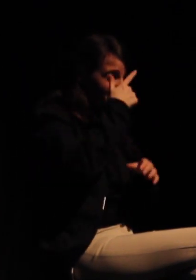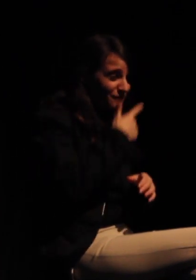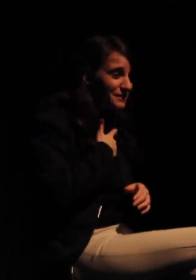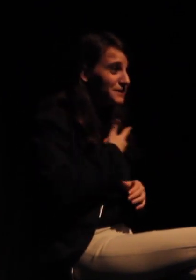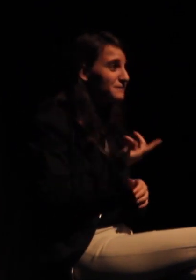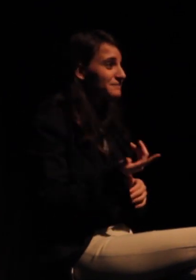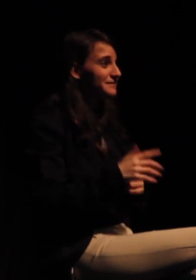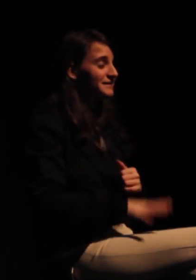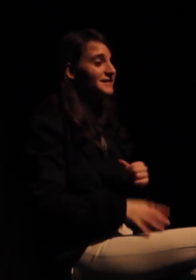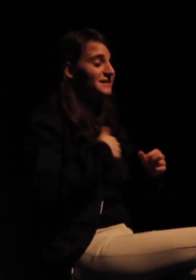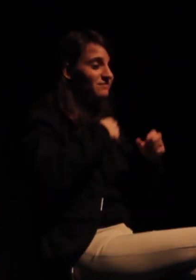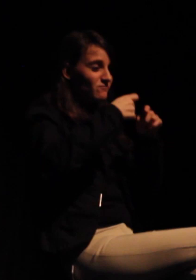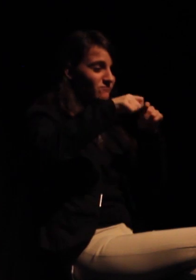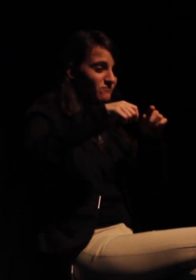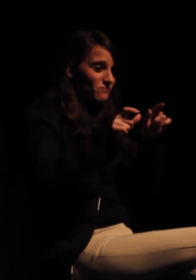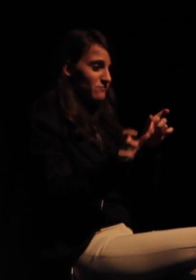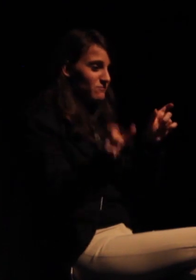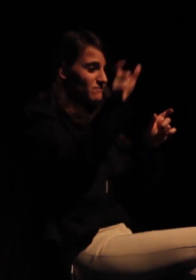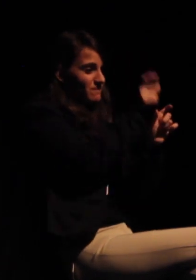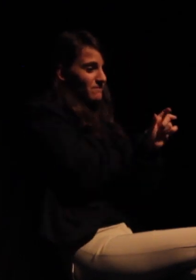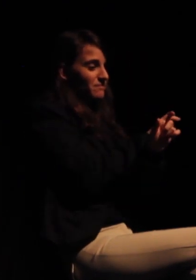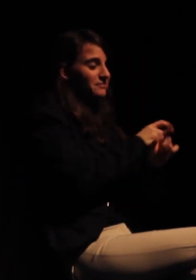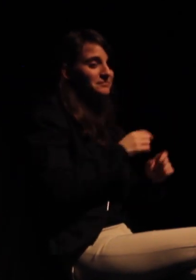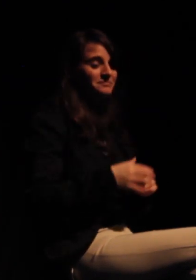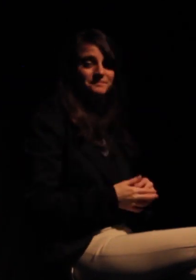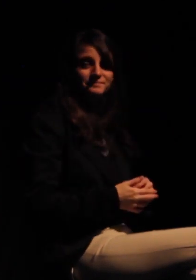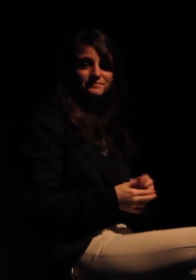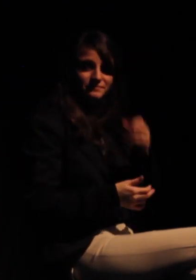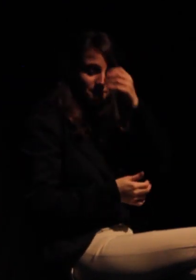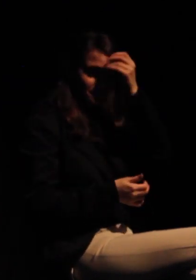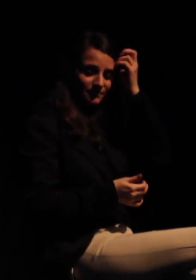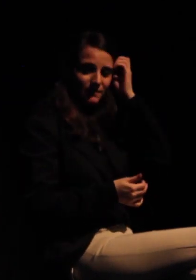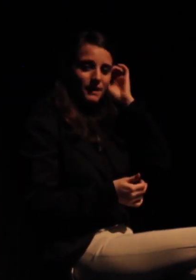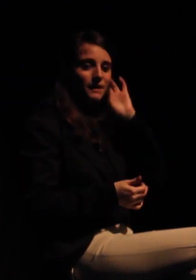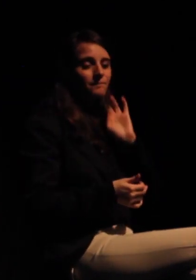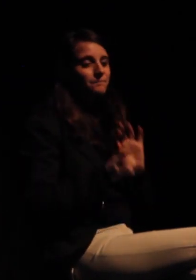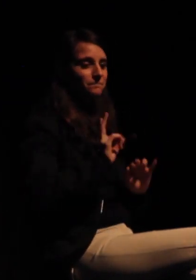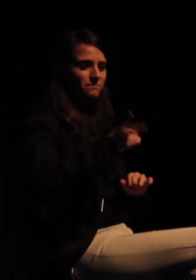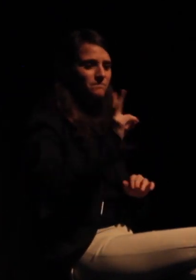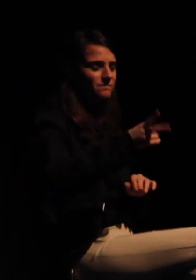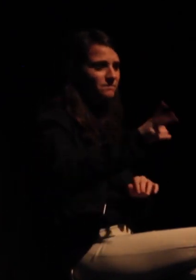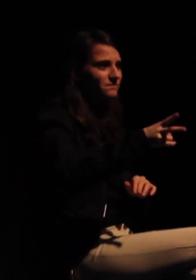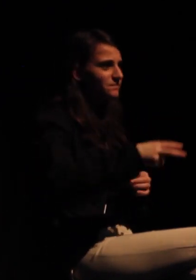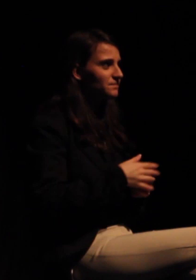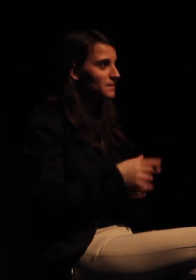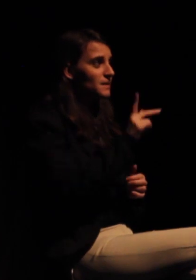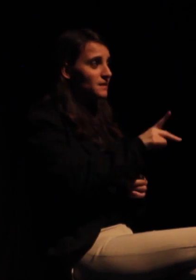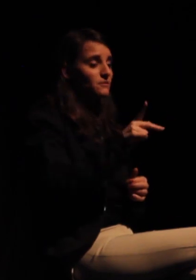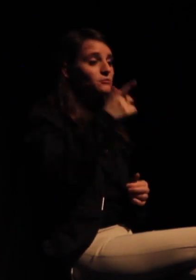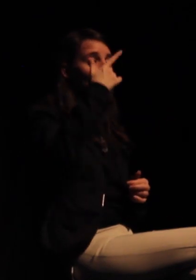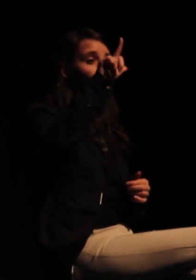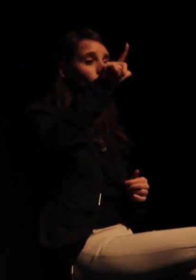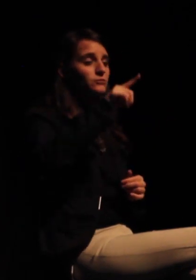frase. Então eu dou uma virada no texto e vou... Então, assim foi indo. E um outro professor,